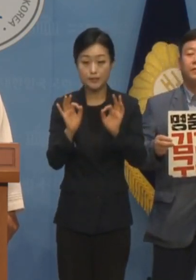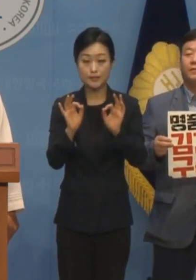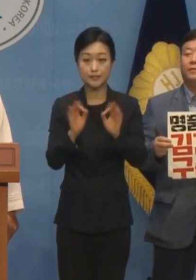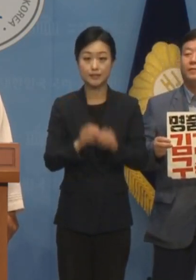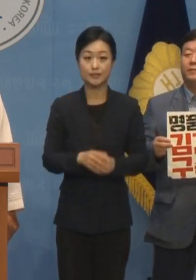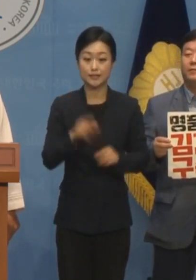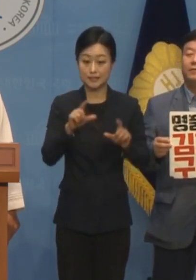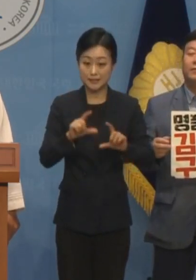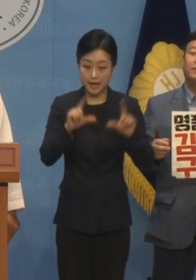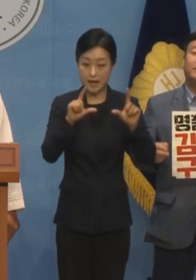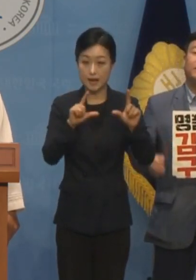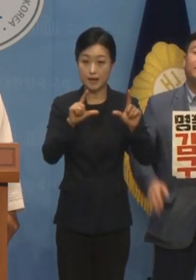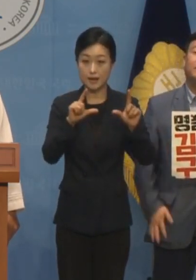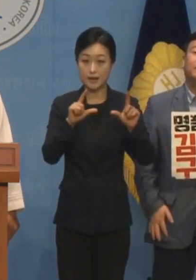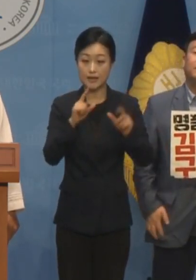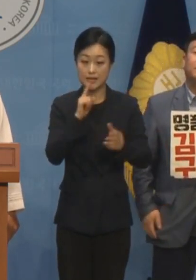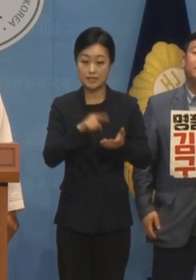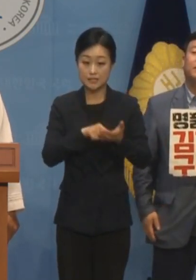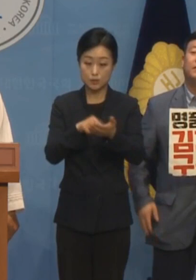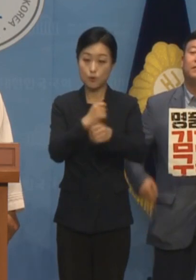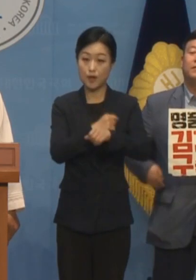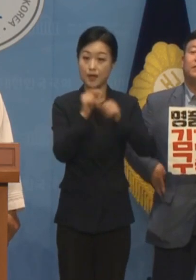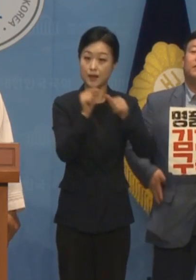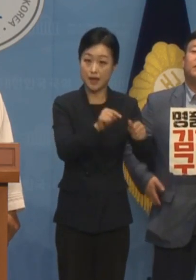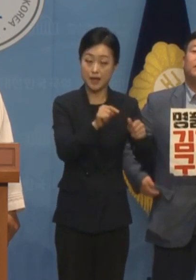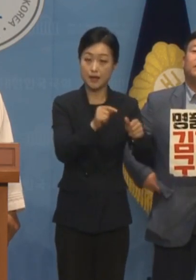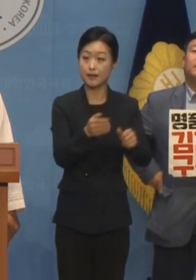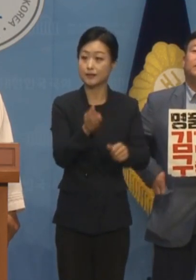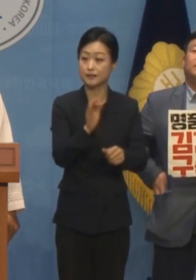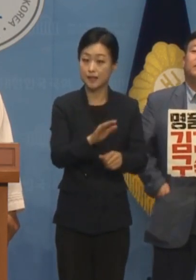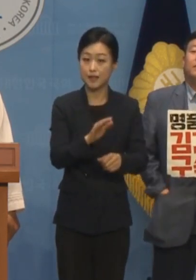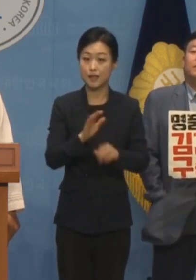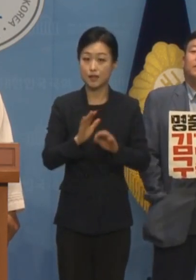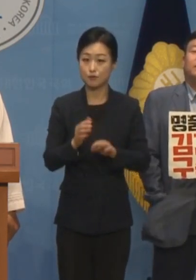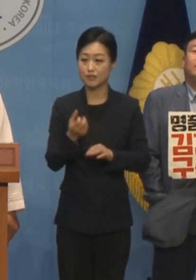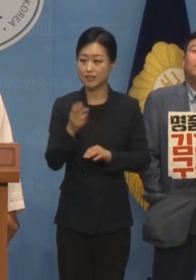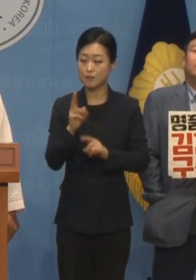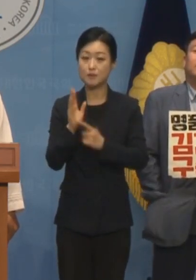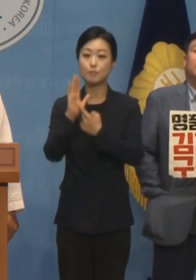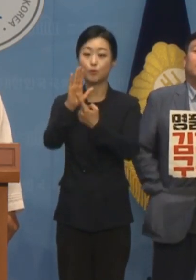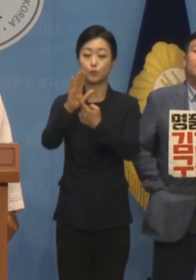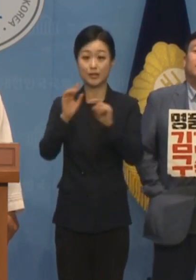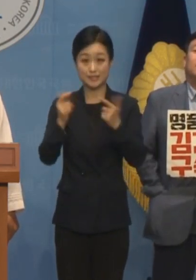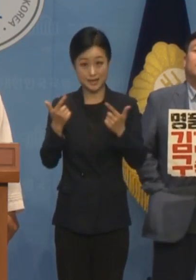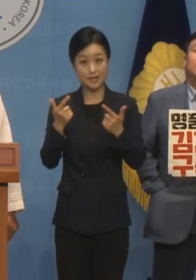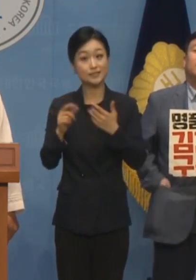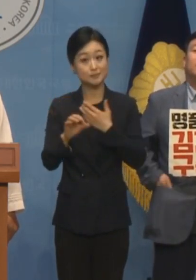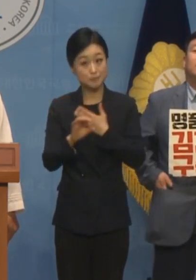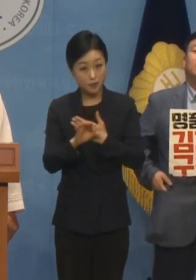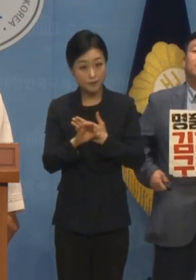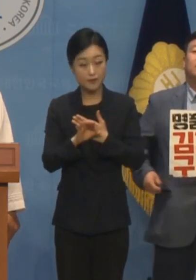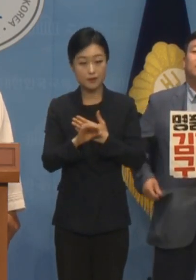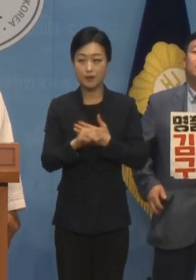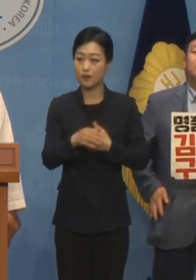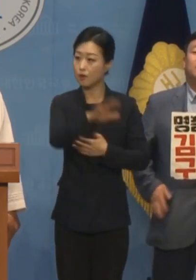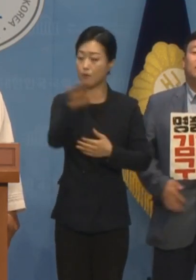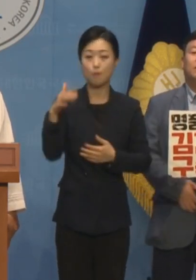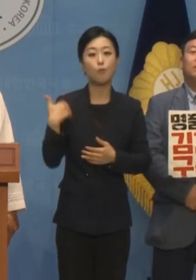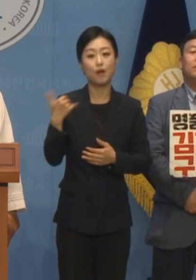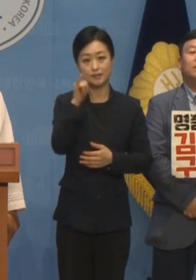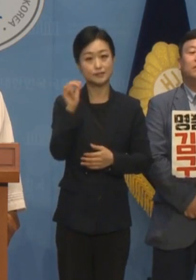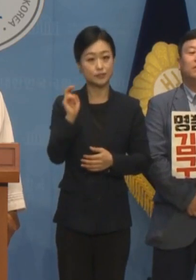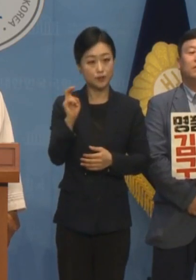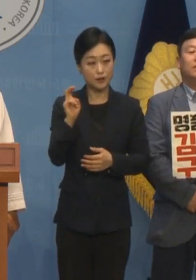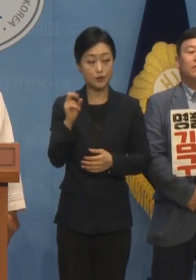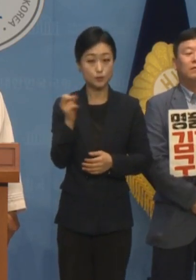당일날 바로 신고하라고 했는데 우리가 보도를 안 했더라면 이 사안은 알려지지도 않는 거죠. 더군다나